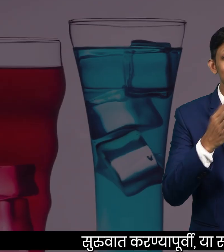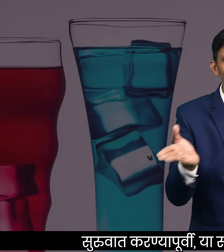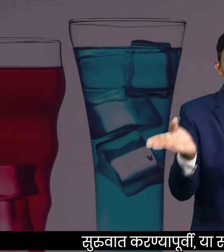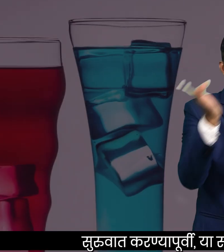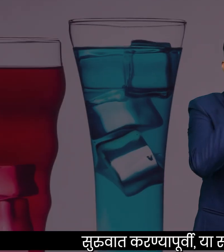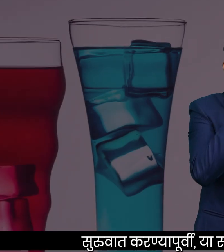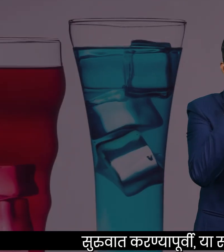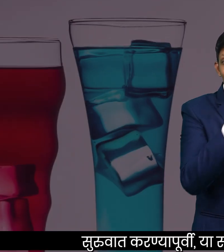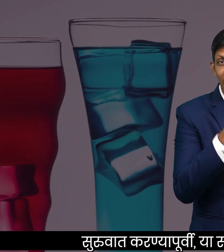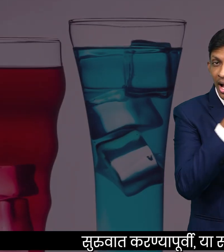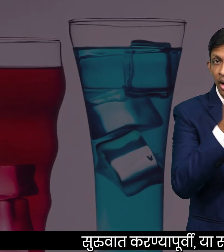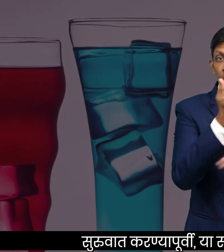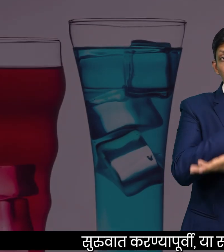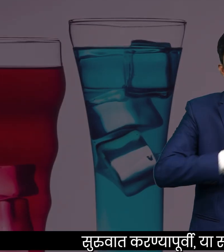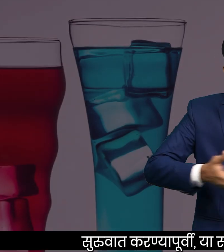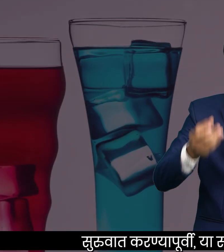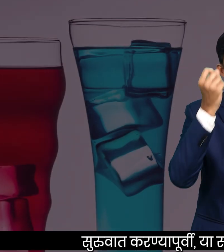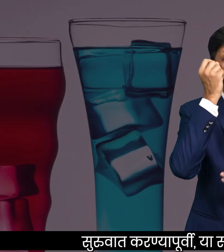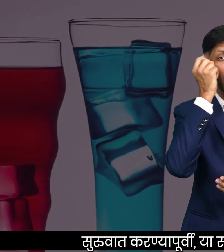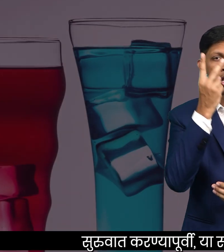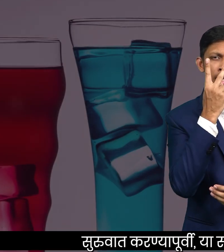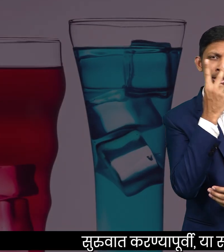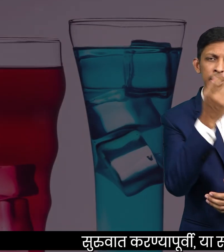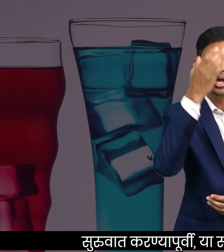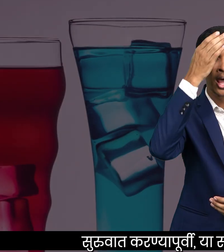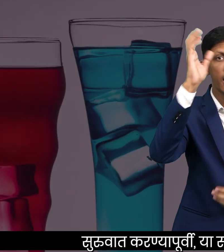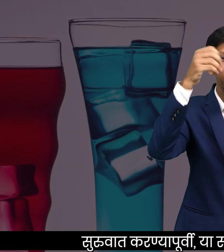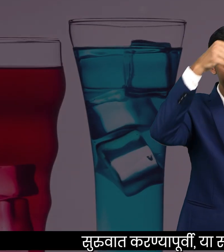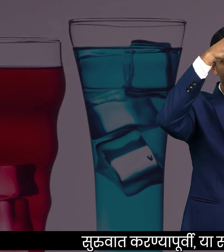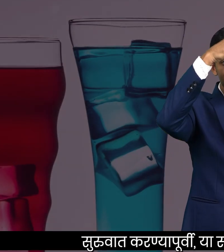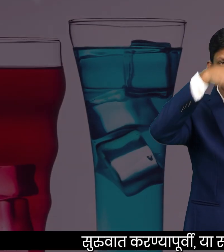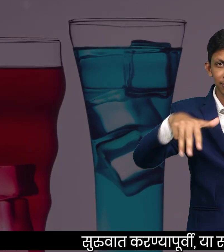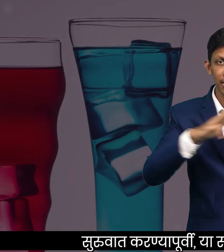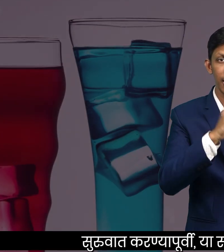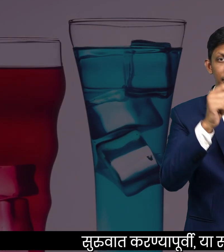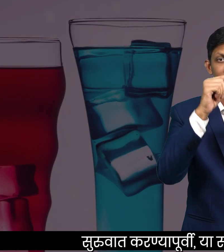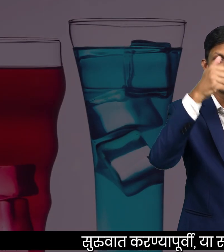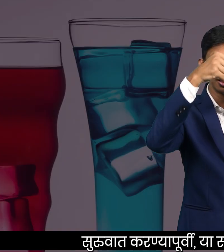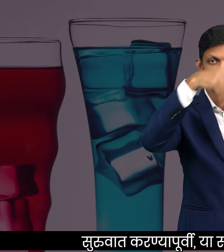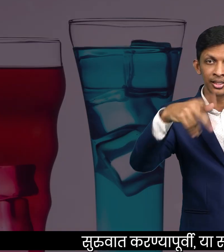सुरुवात करण्यापूर्वी या सत्राचा संकल्पना नकाशा पाहू.